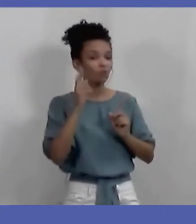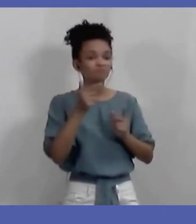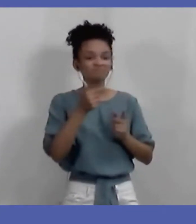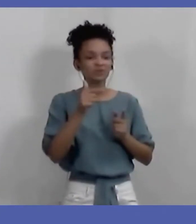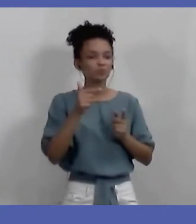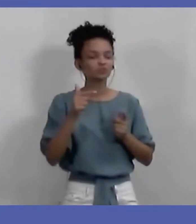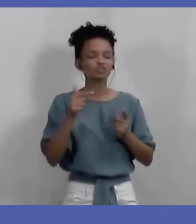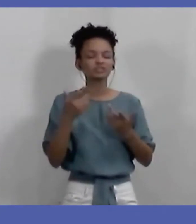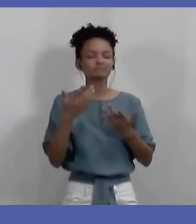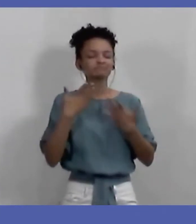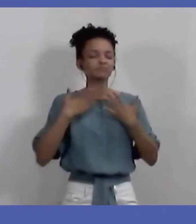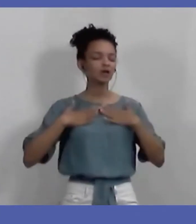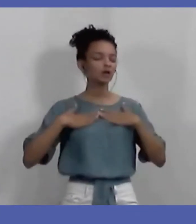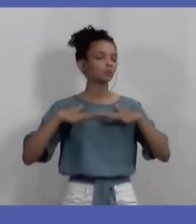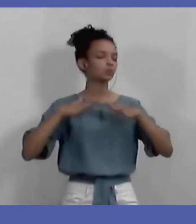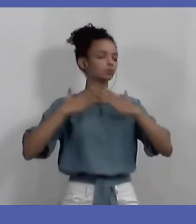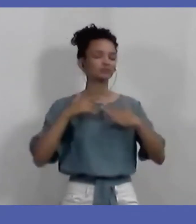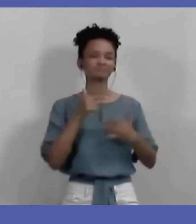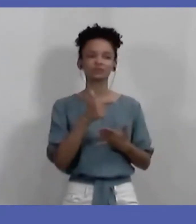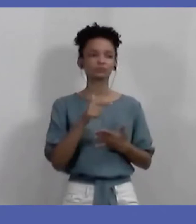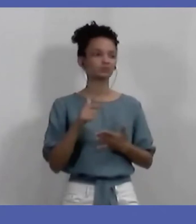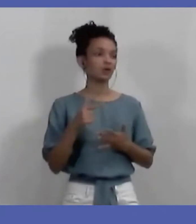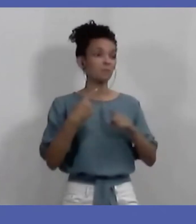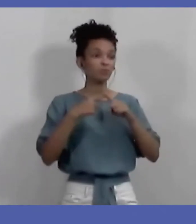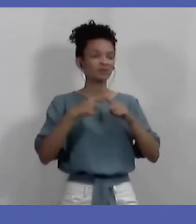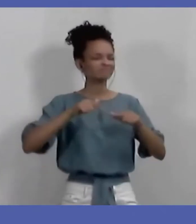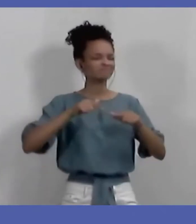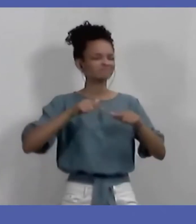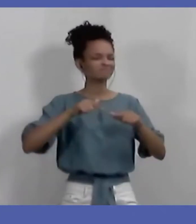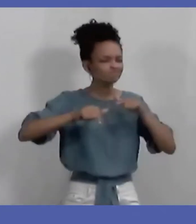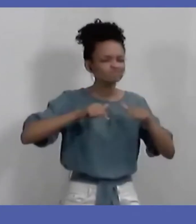para o reino de Deus, ele trabalhava